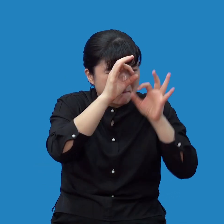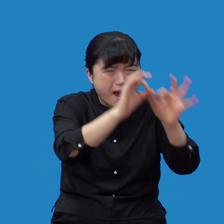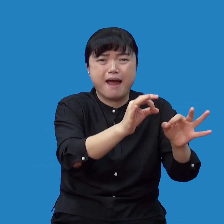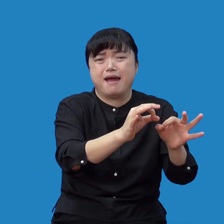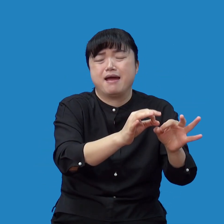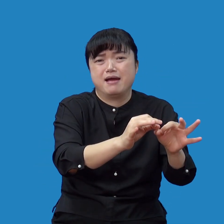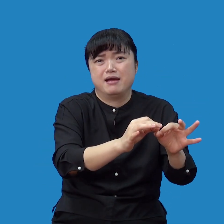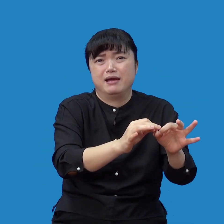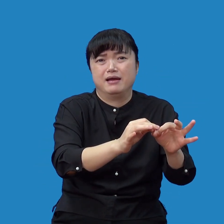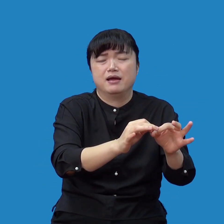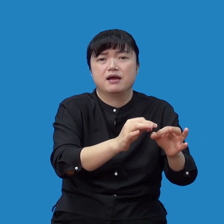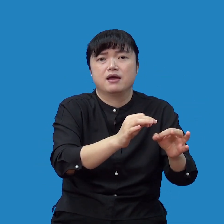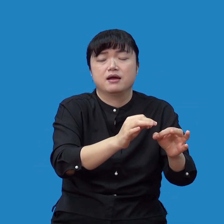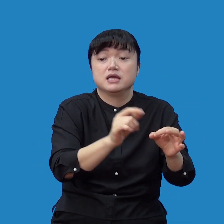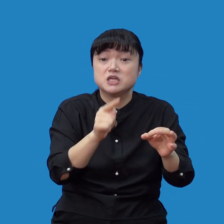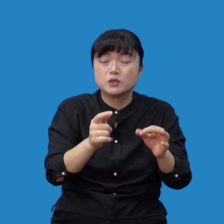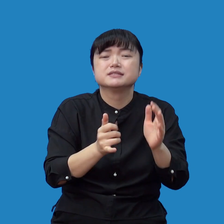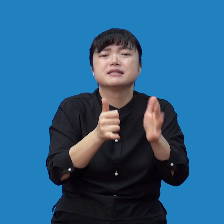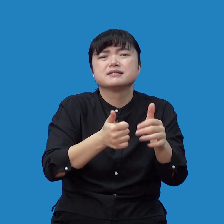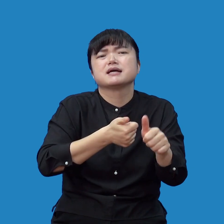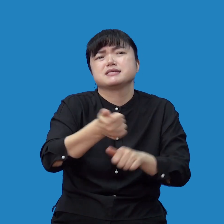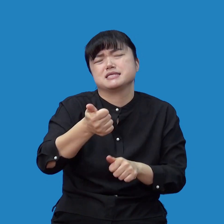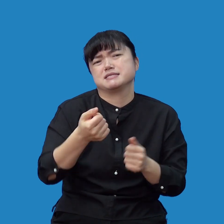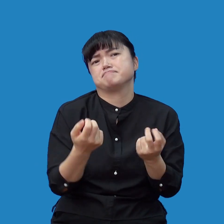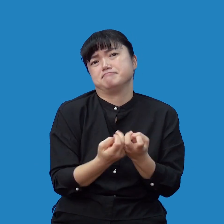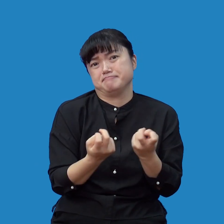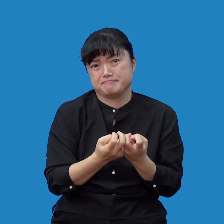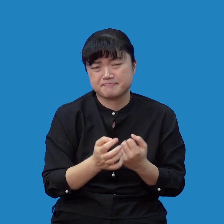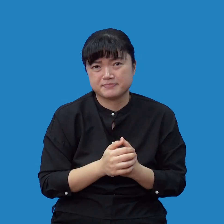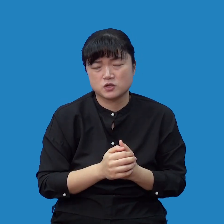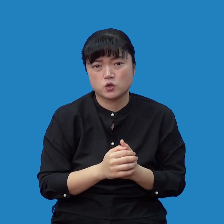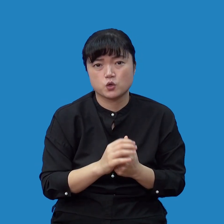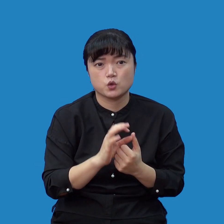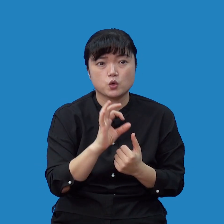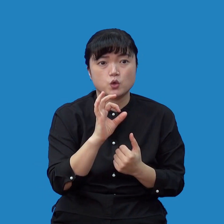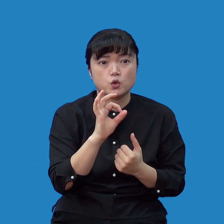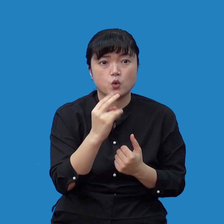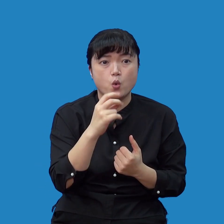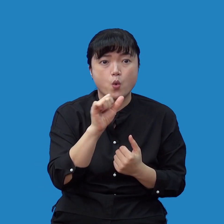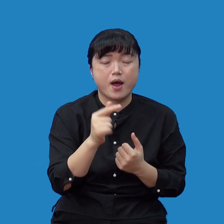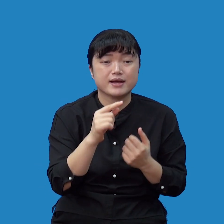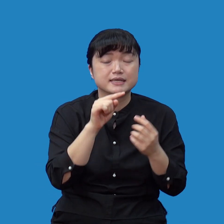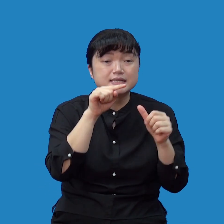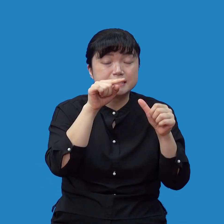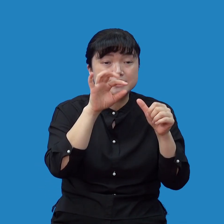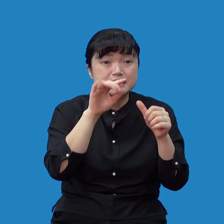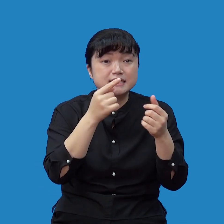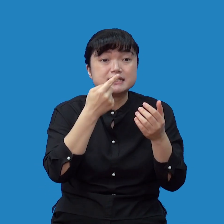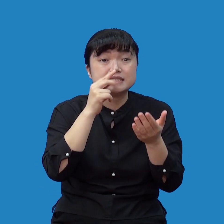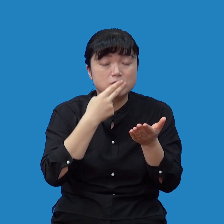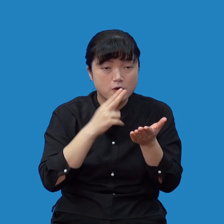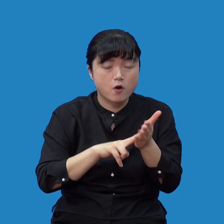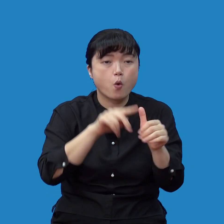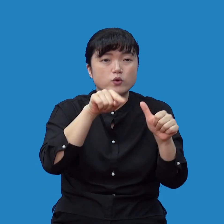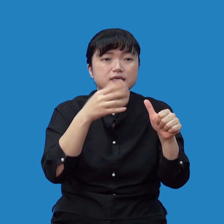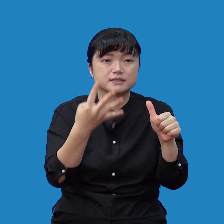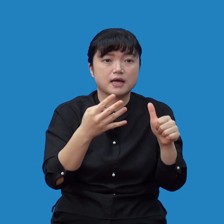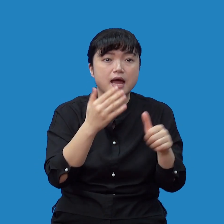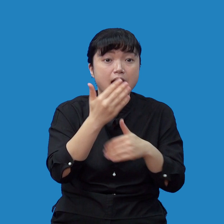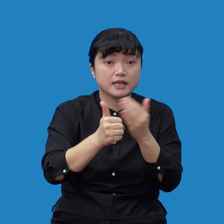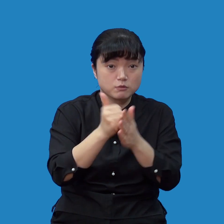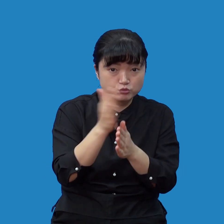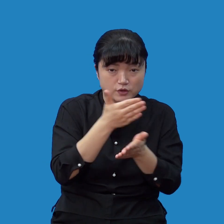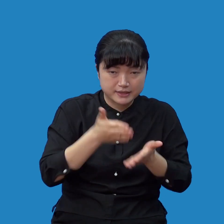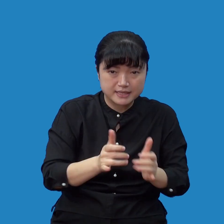믿음이 우리가 세상을 이기는 비결입니다. 요한일서 5장 4절, 무릇 하나님께로부터 난 자마다